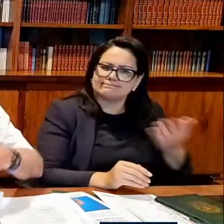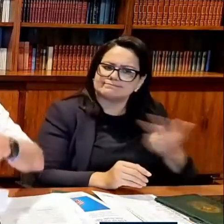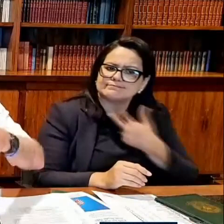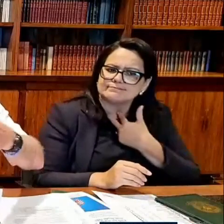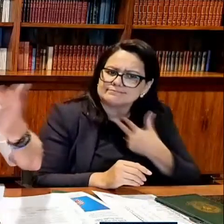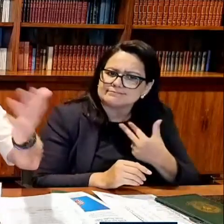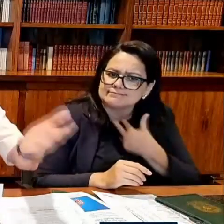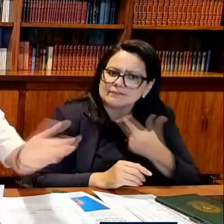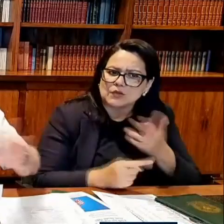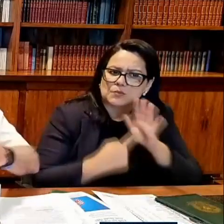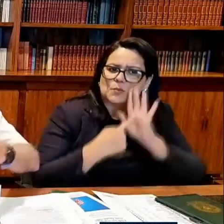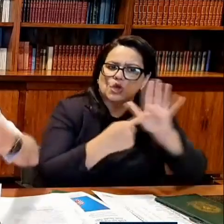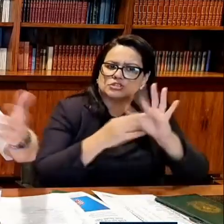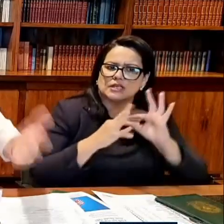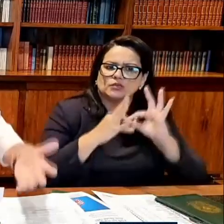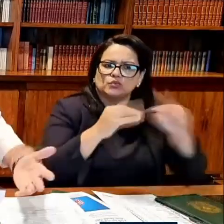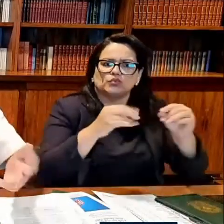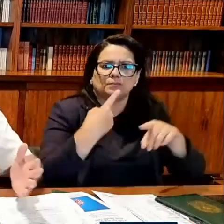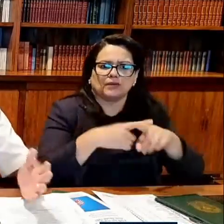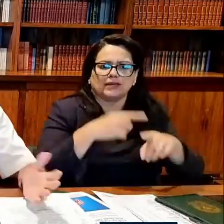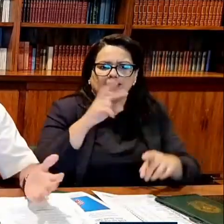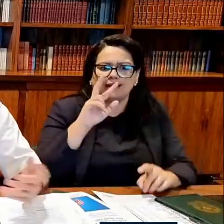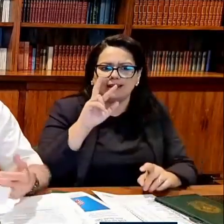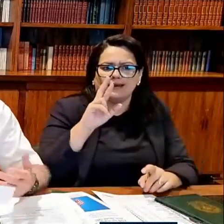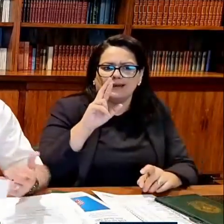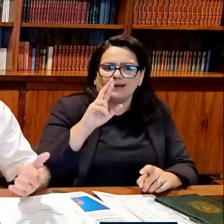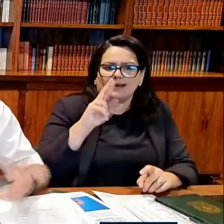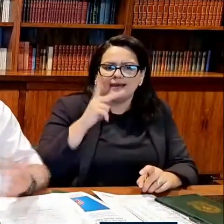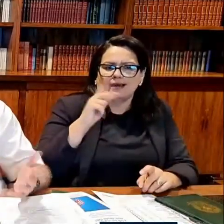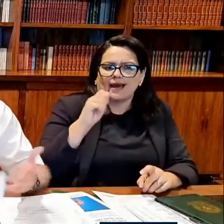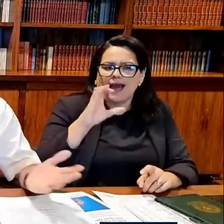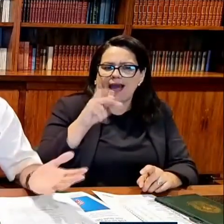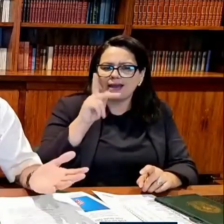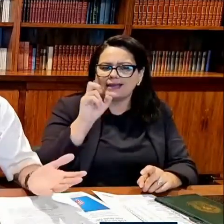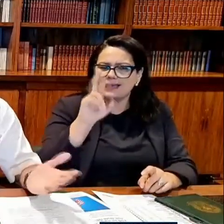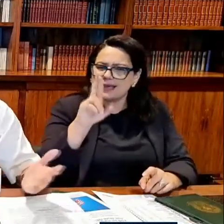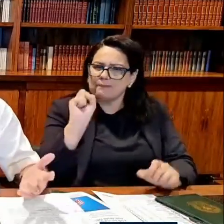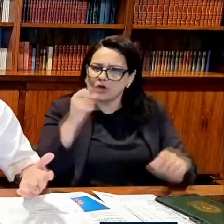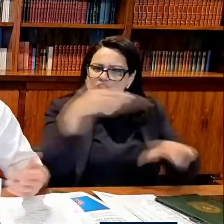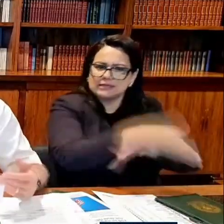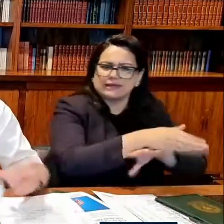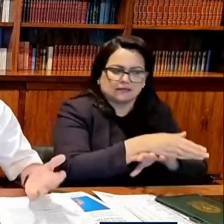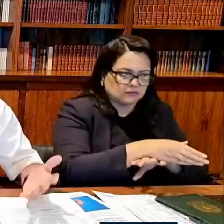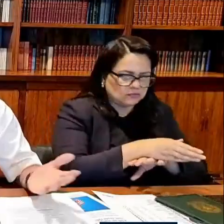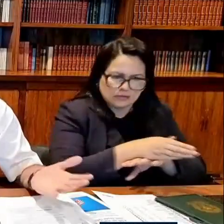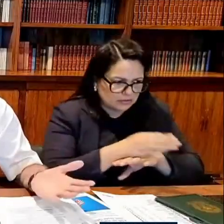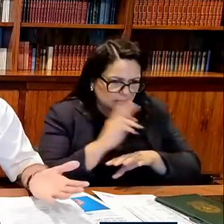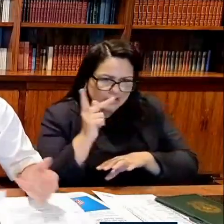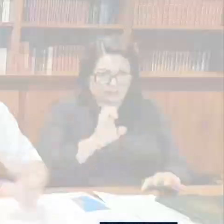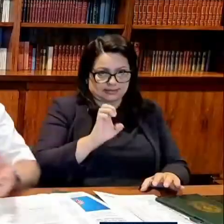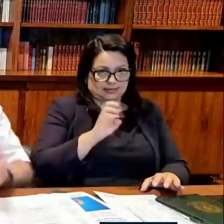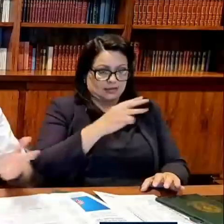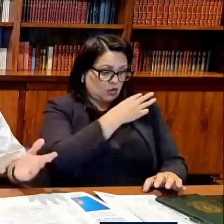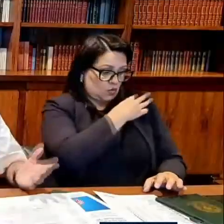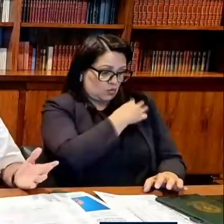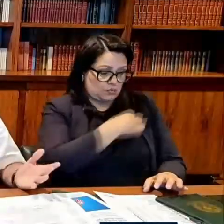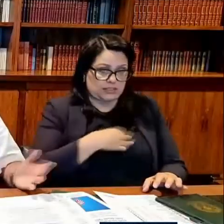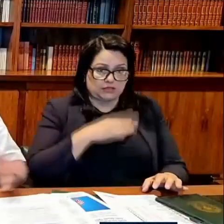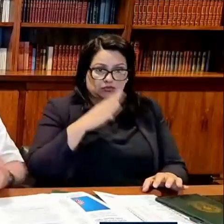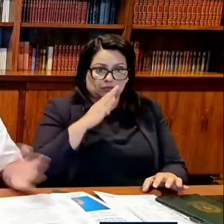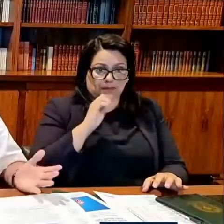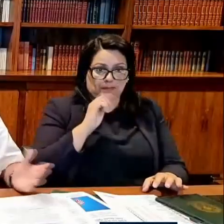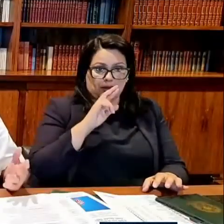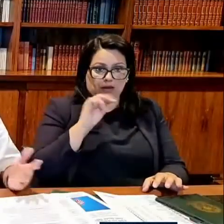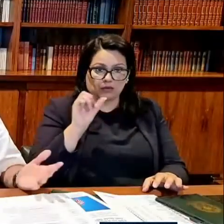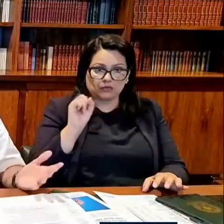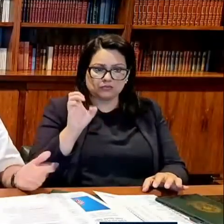não se pode demonstrar tudo que está ali, porque algum hacker pode entrar. Então, a urna não é inviolável, né? A urna é penetrável, sim. Temos tudo para fazer